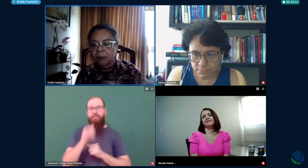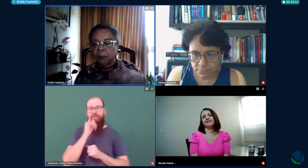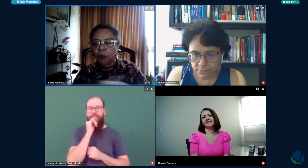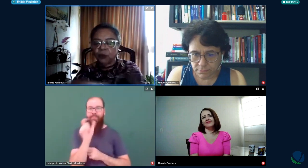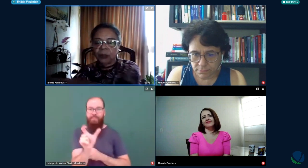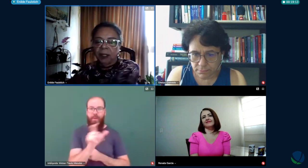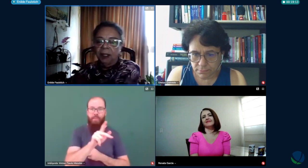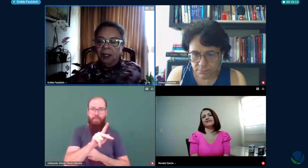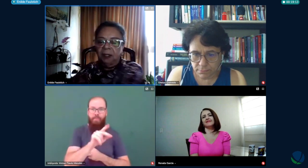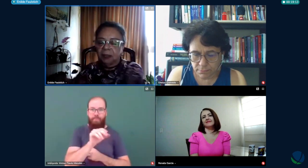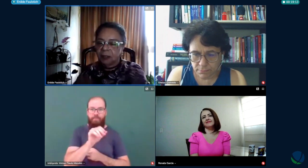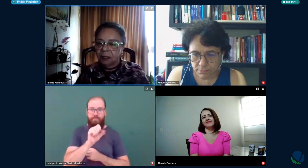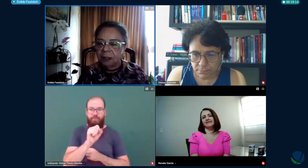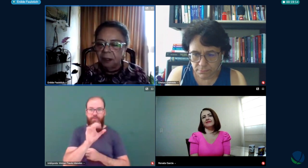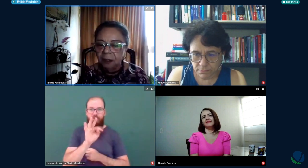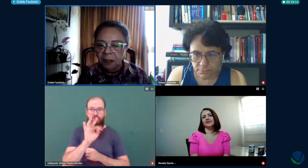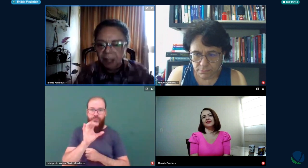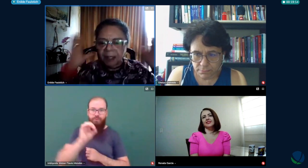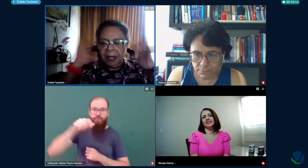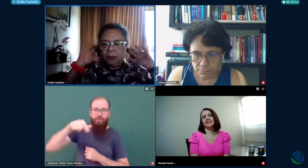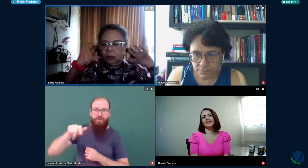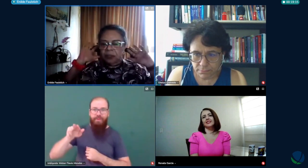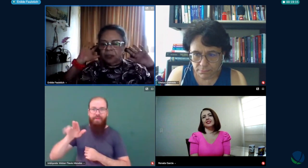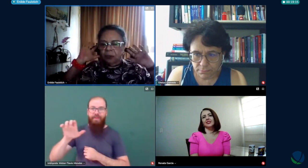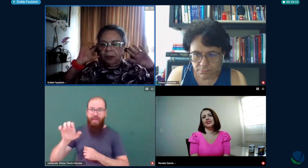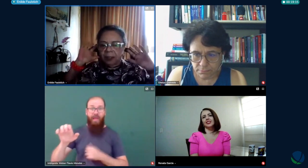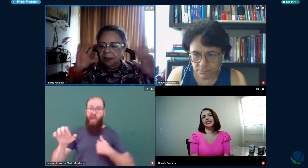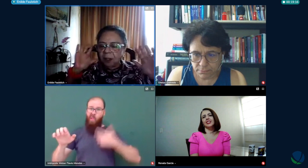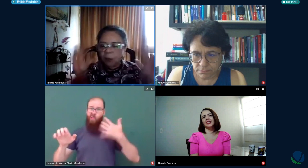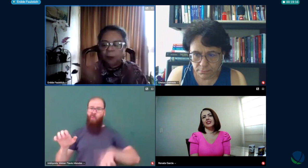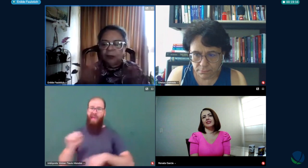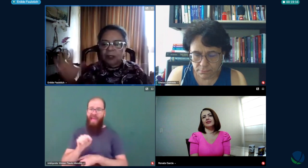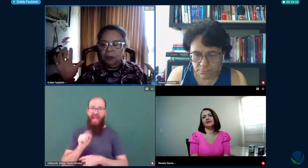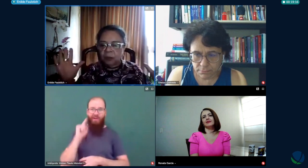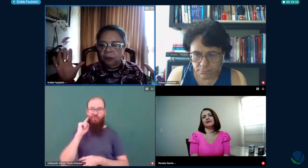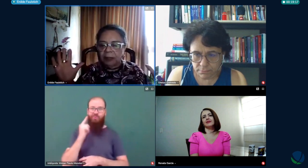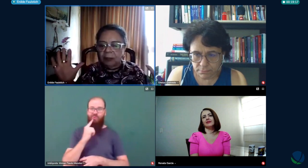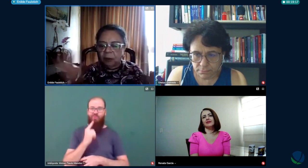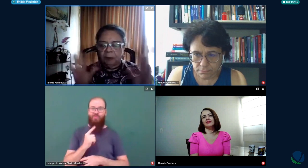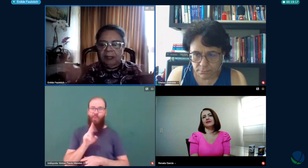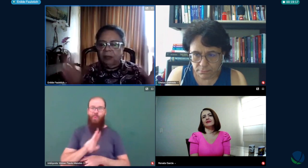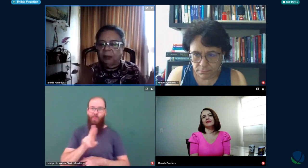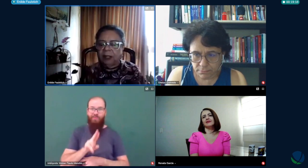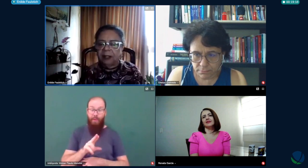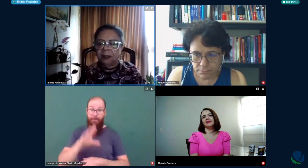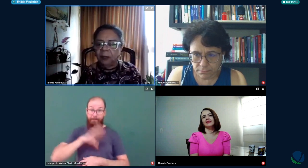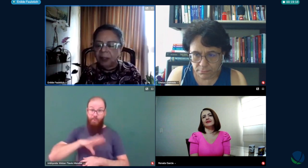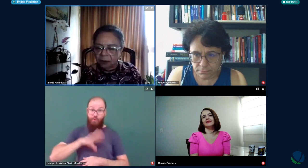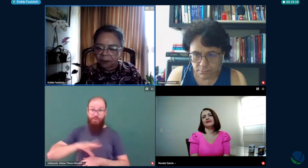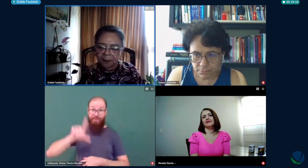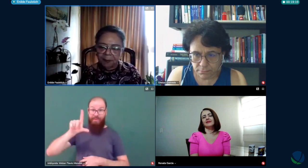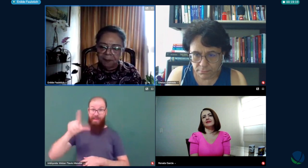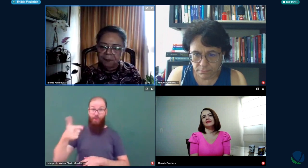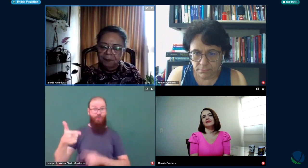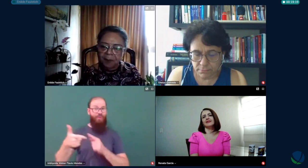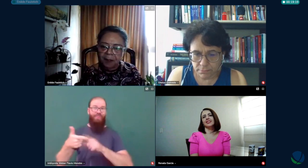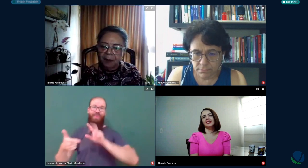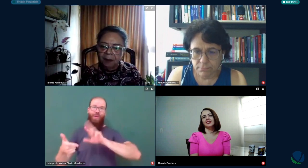assim, Isso assim. Nem quero que use, isso não é. O português como segunda língua para eles não é nada, não é